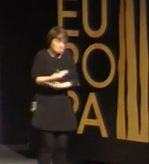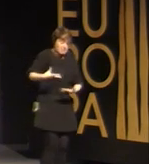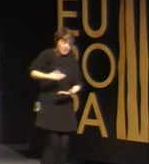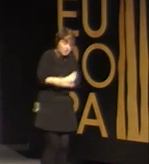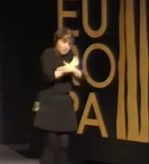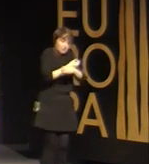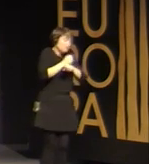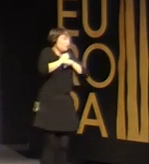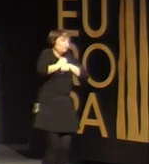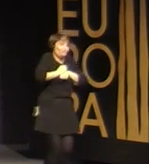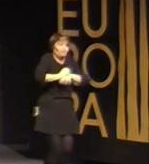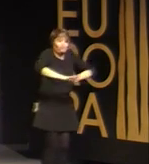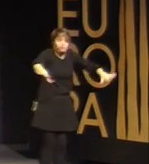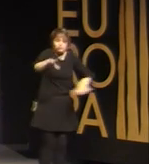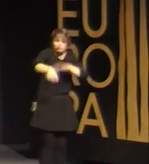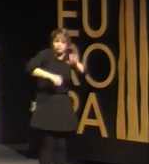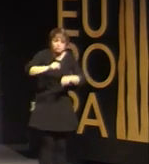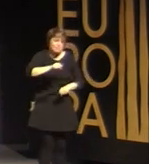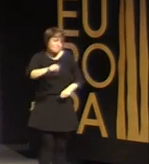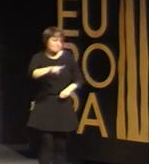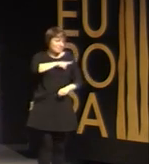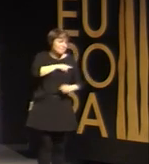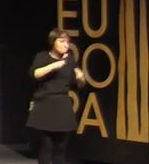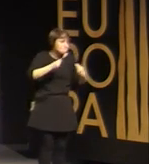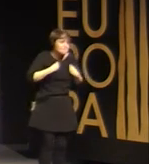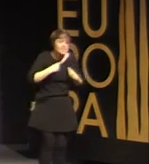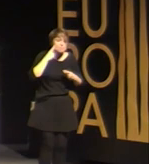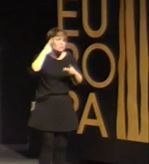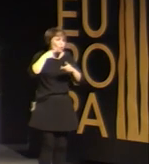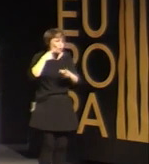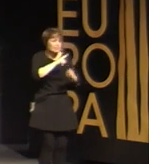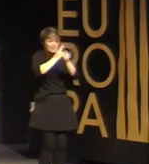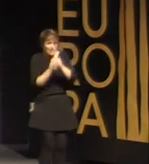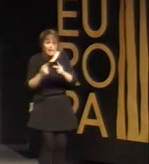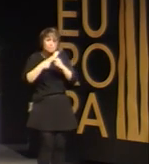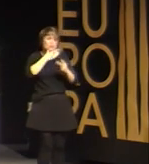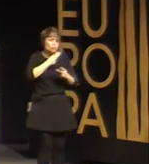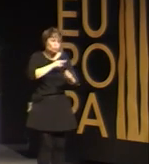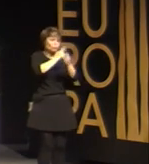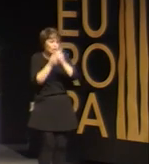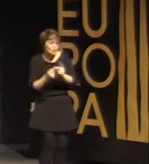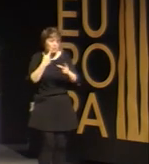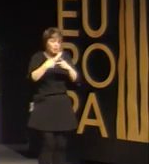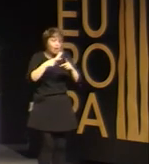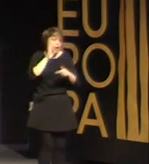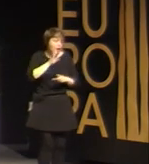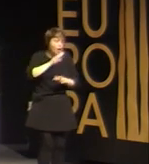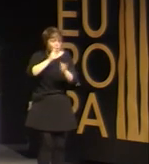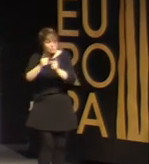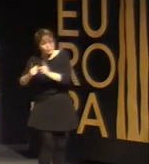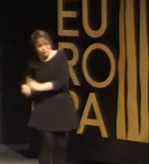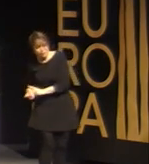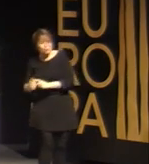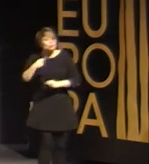se expandieron como el gas mejoro baron la vida me cambiaron los hábitos las rutinas los gustos el placer es absolutamente